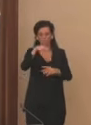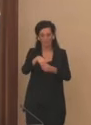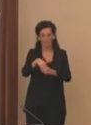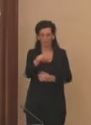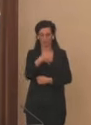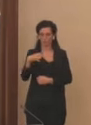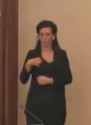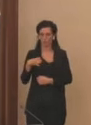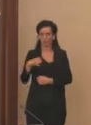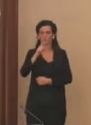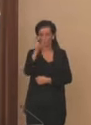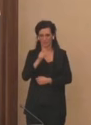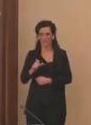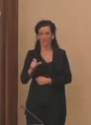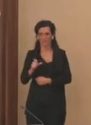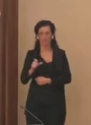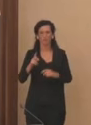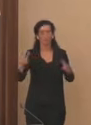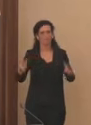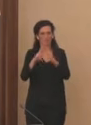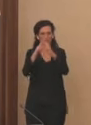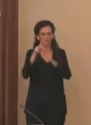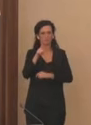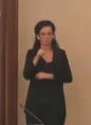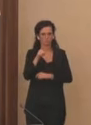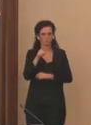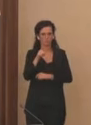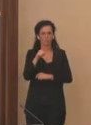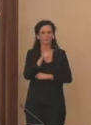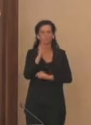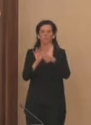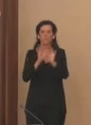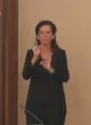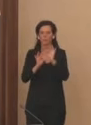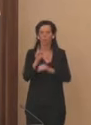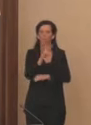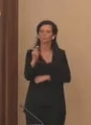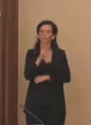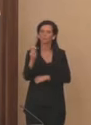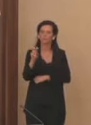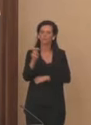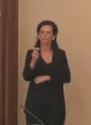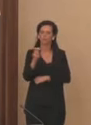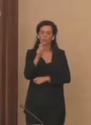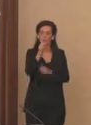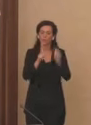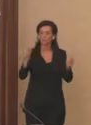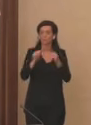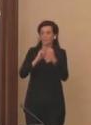italiano, quindi come consolato italiano sia a Parigi, ha curato 200 persone a